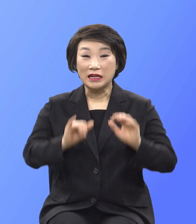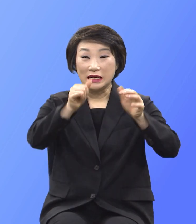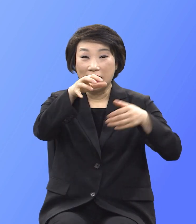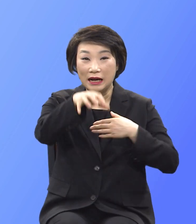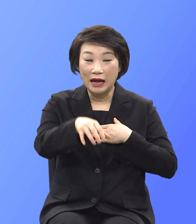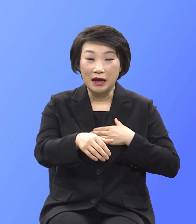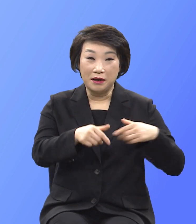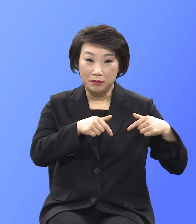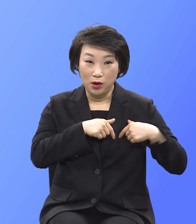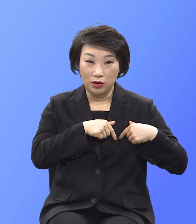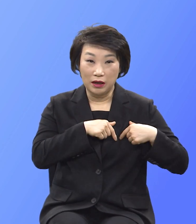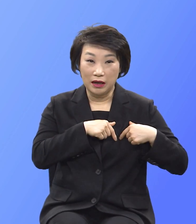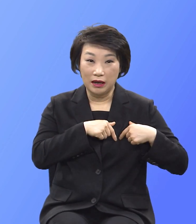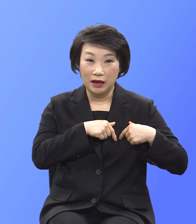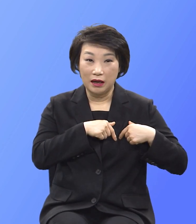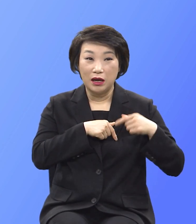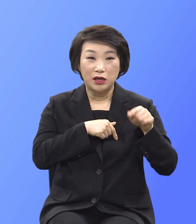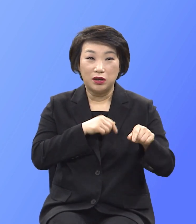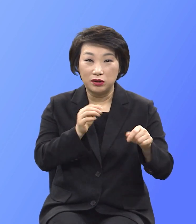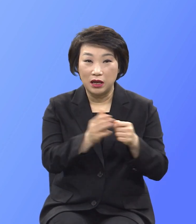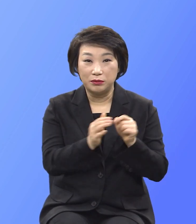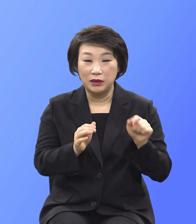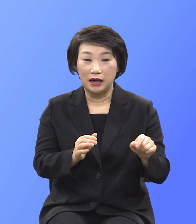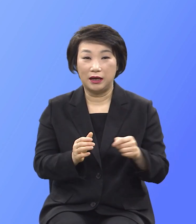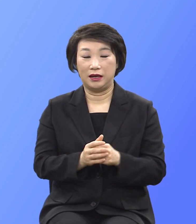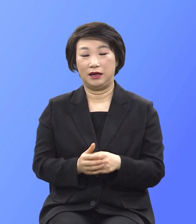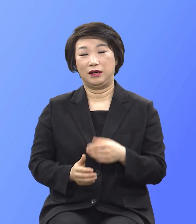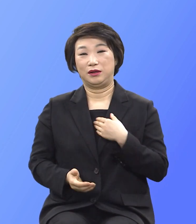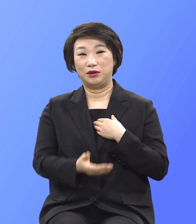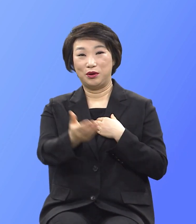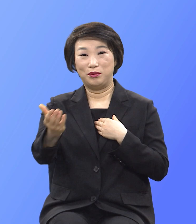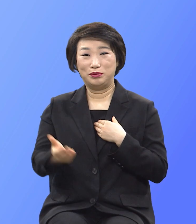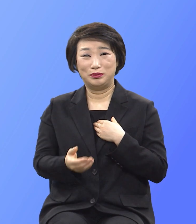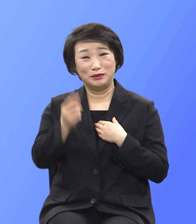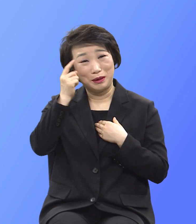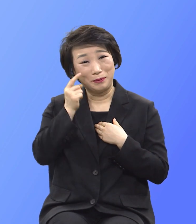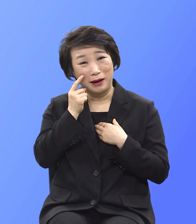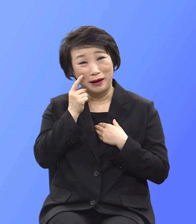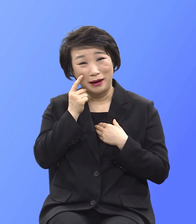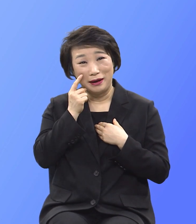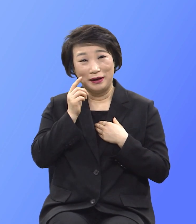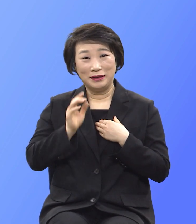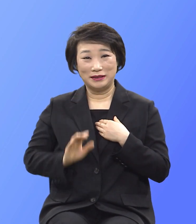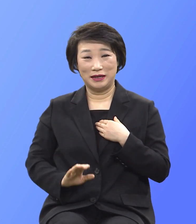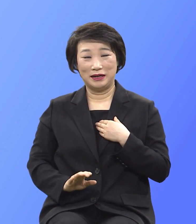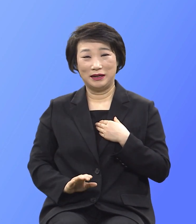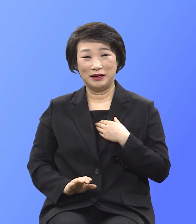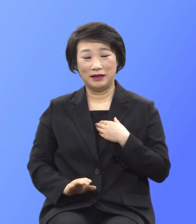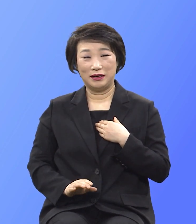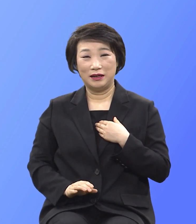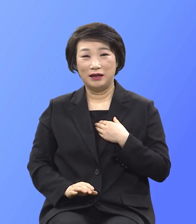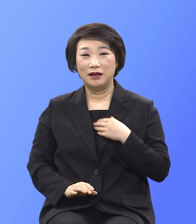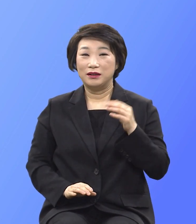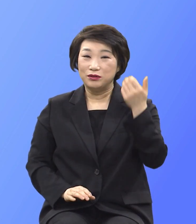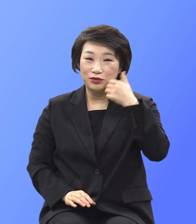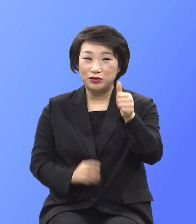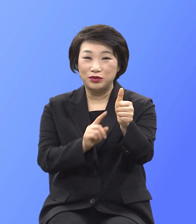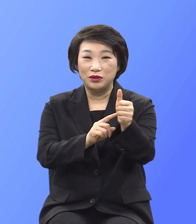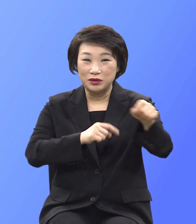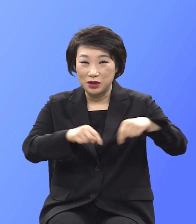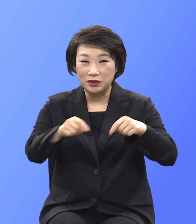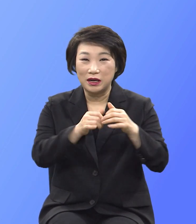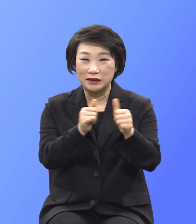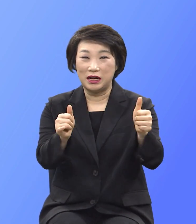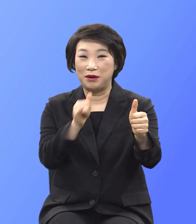세상의 명예, 그것 때문에 여러분 보세요. 어떤